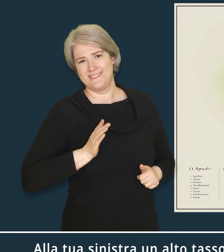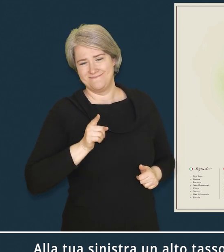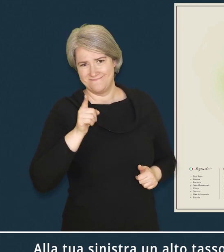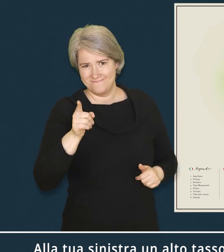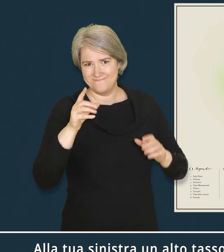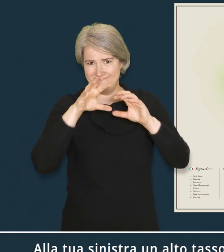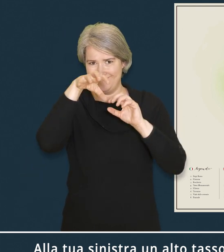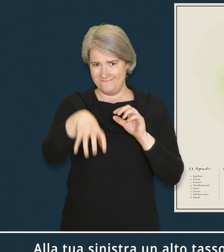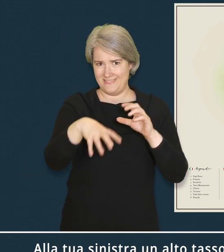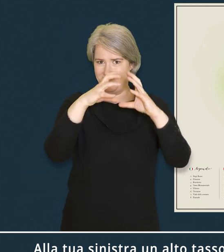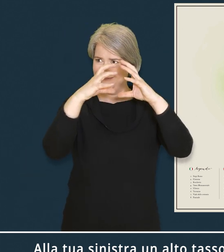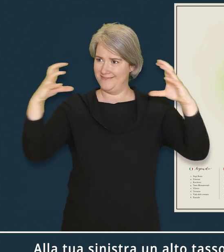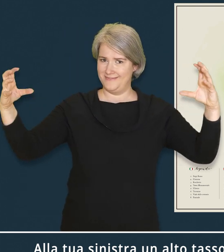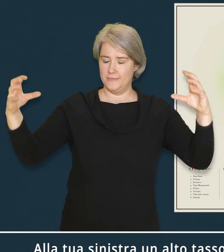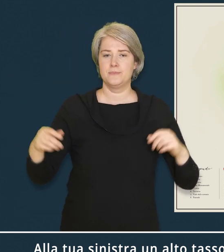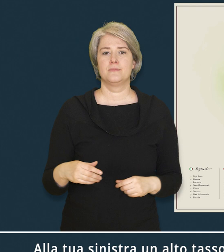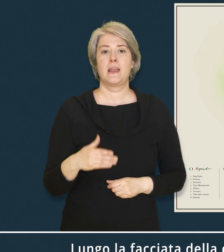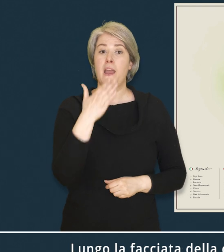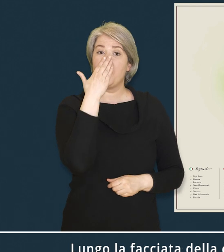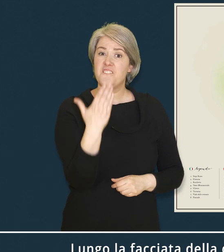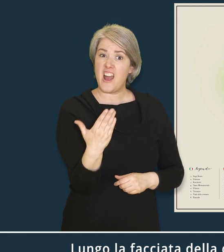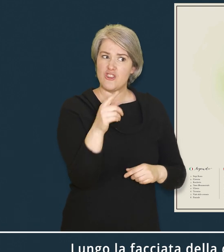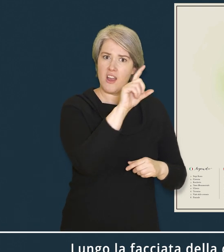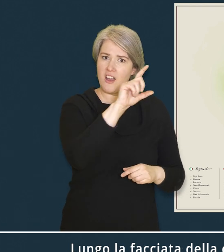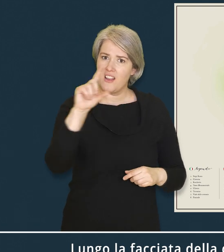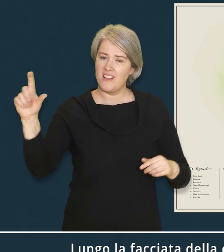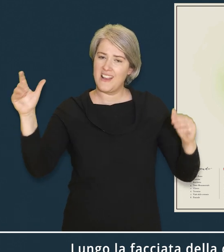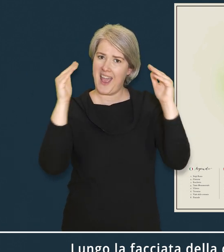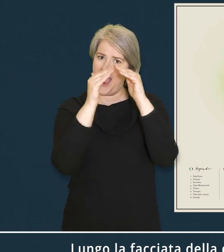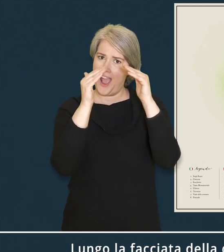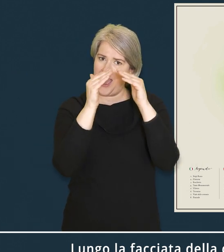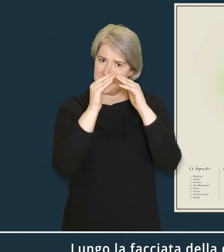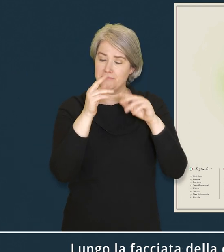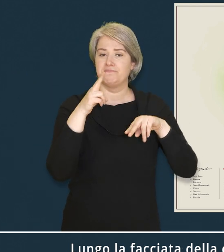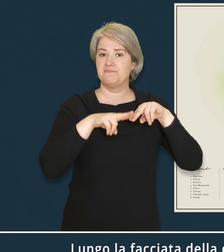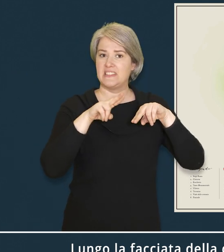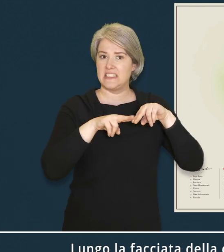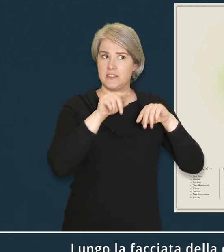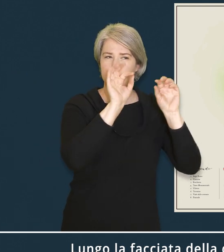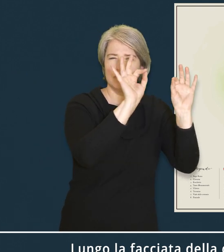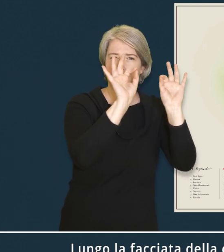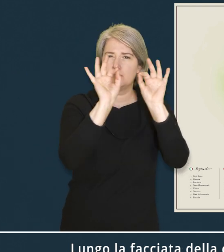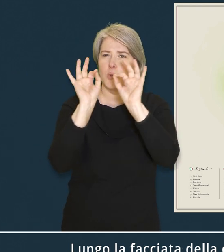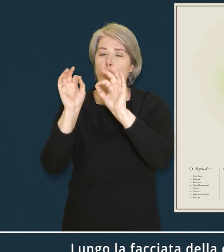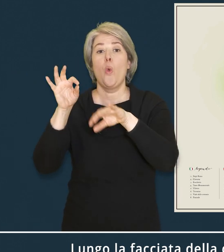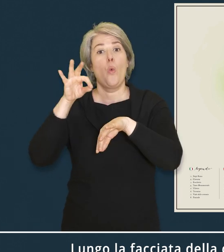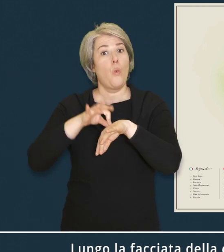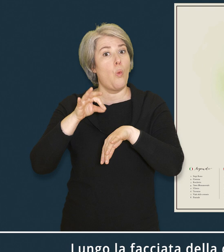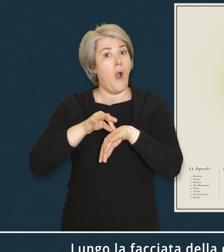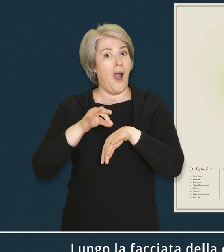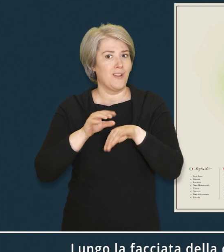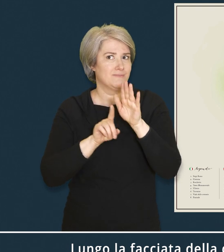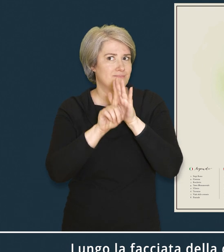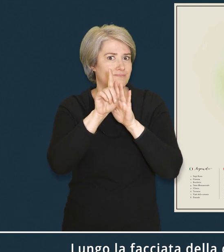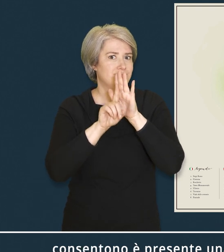all'edificio. Lungo la facciata della casa, oltre alle antiche viti, Quando le temperature